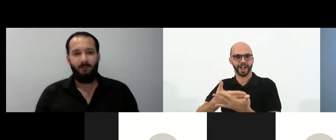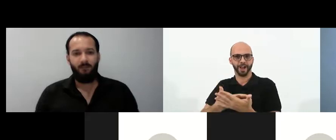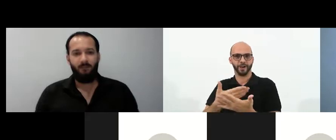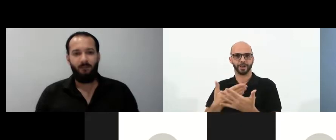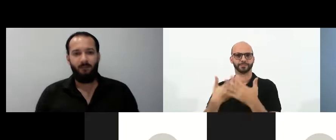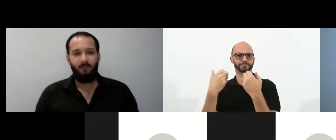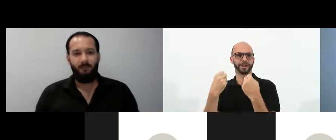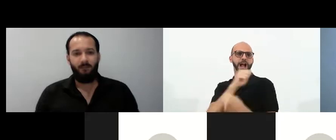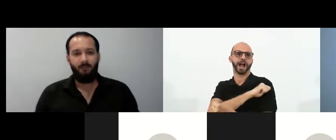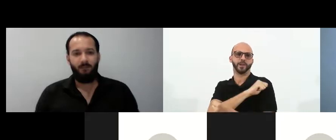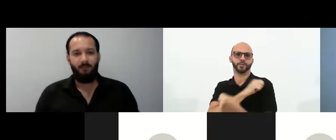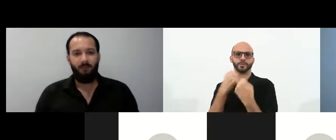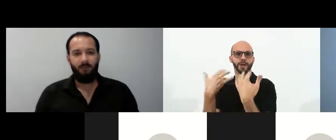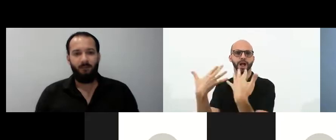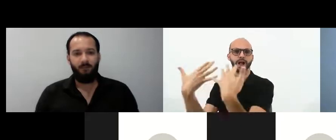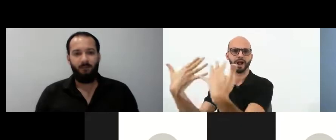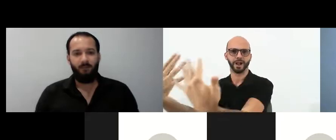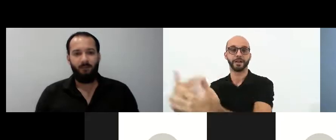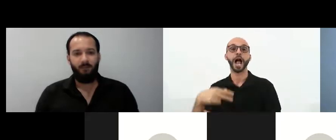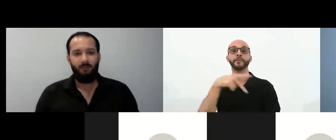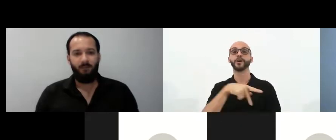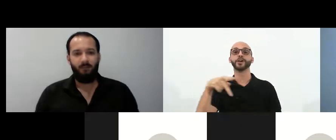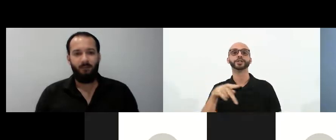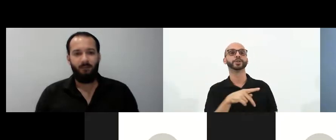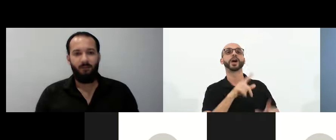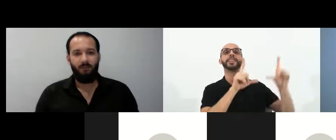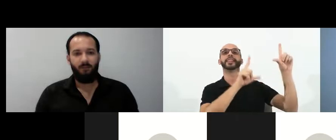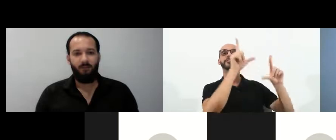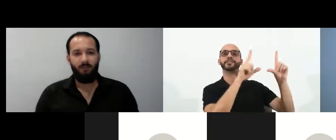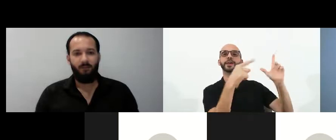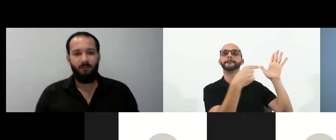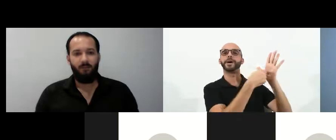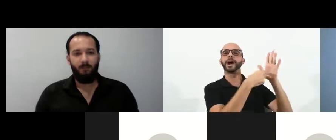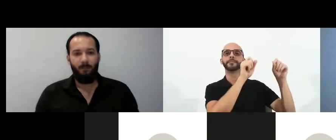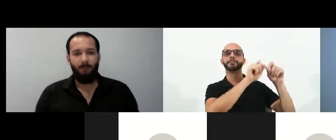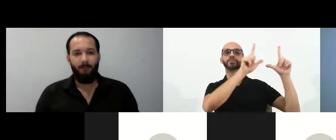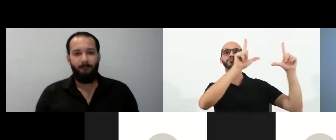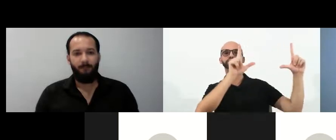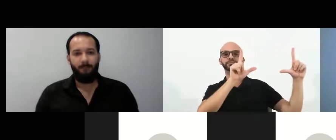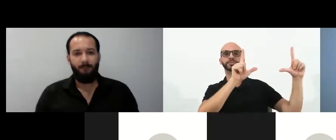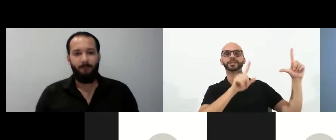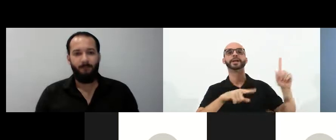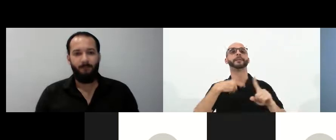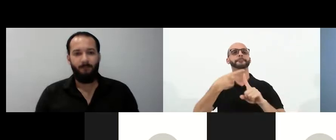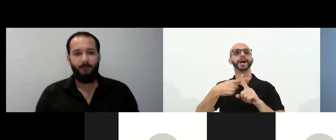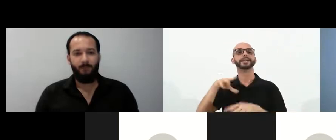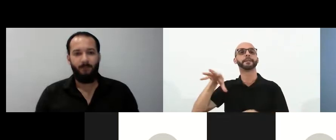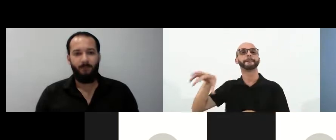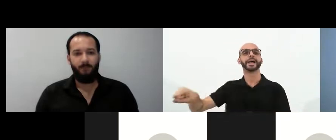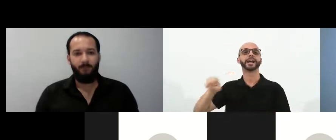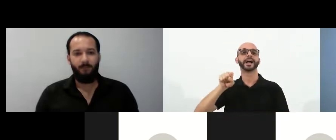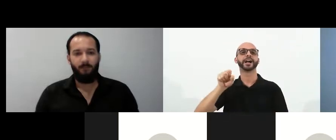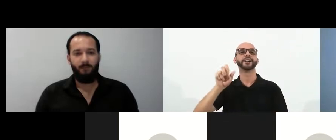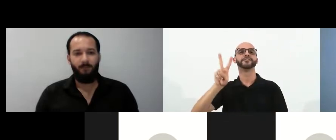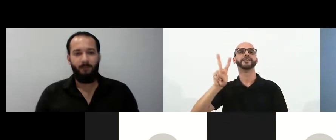Por exemplo, a área de estudos era os professores, tinha televisão, e aí